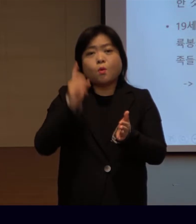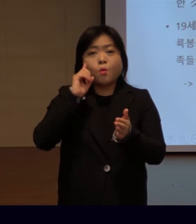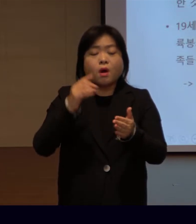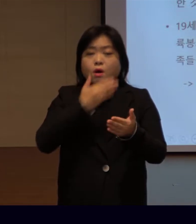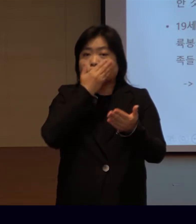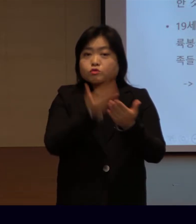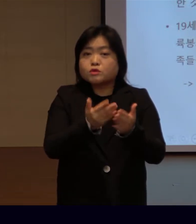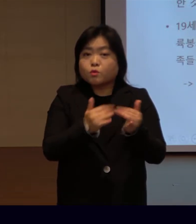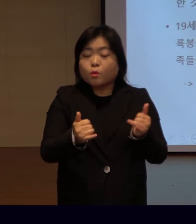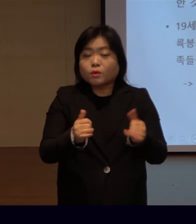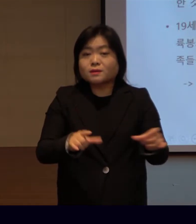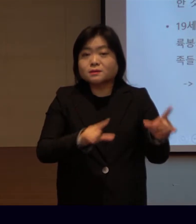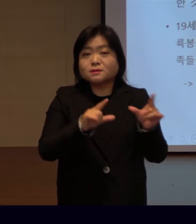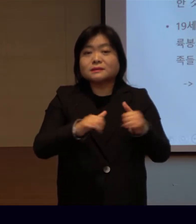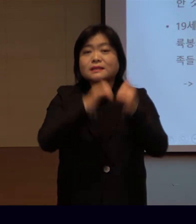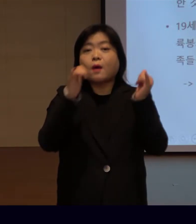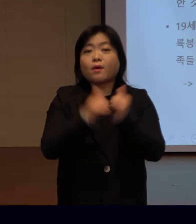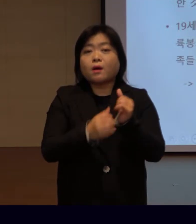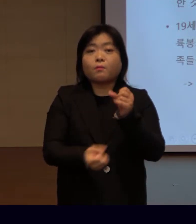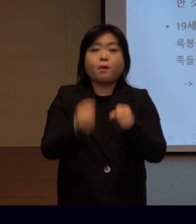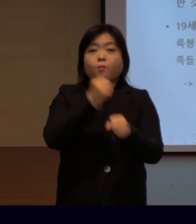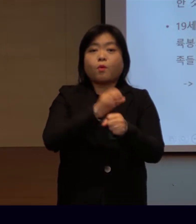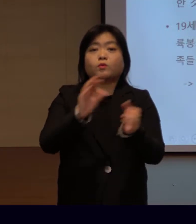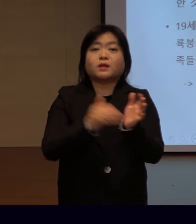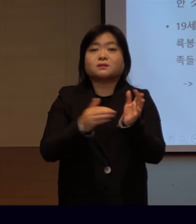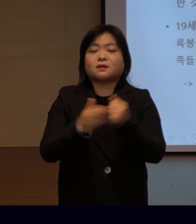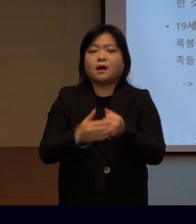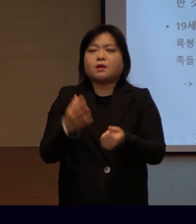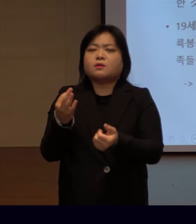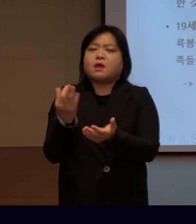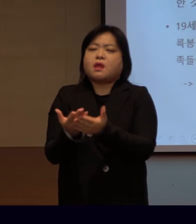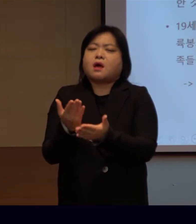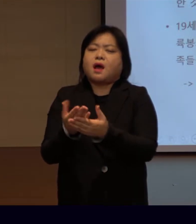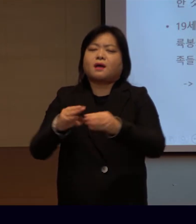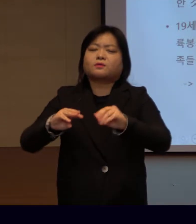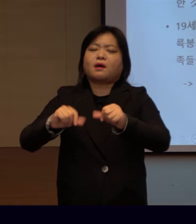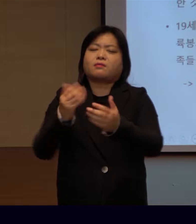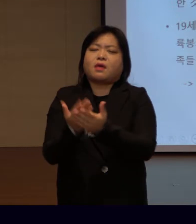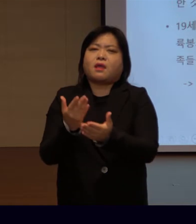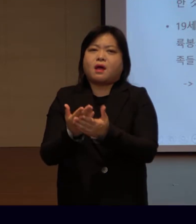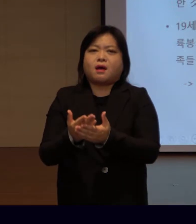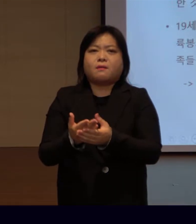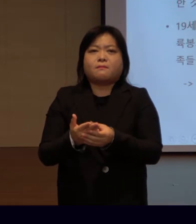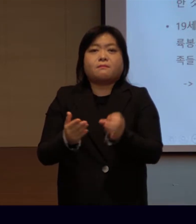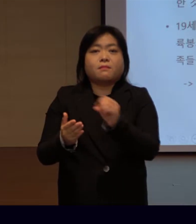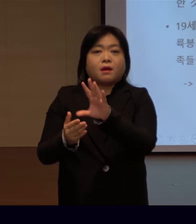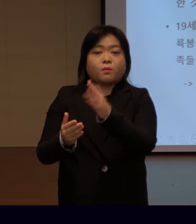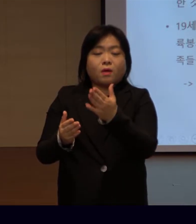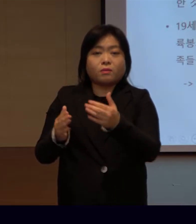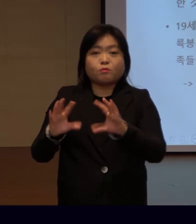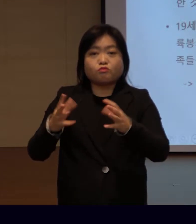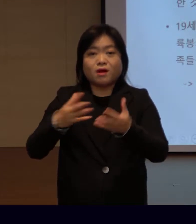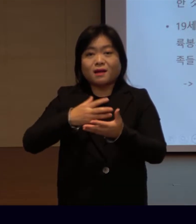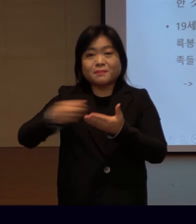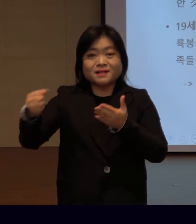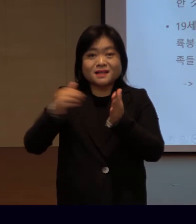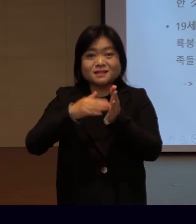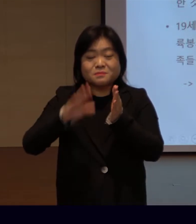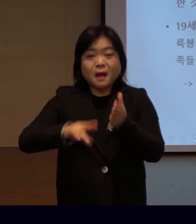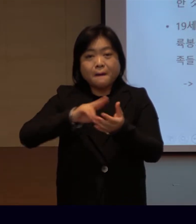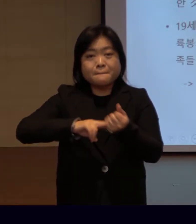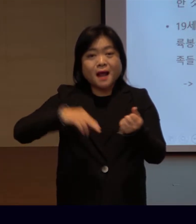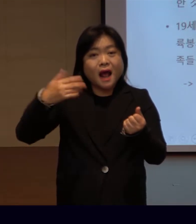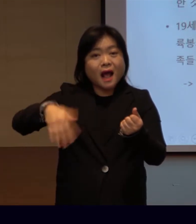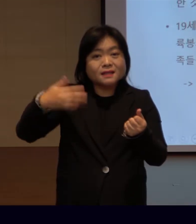다시 왔거든요. 그래서 귀족들의 땅 중에서 국가에서 뺏었지만 아직 안